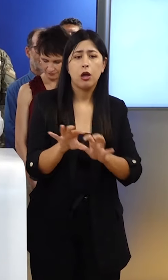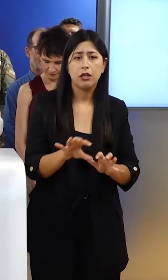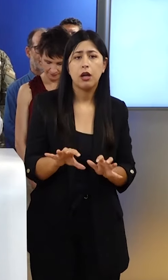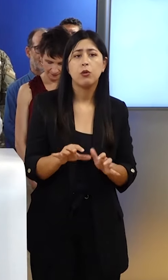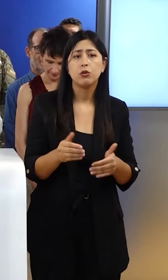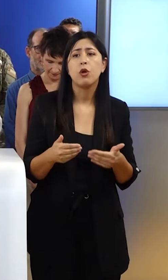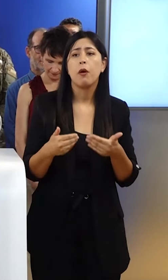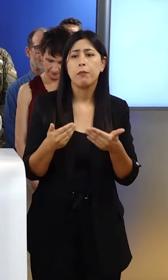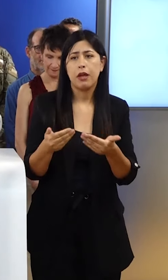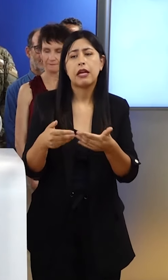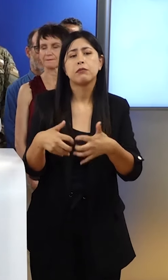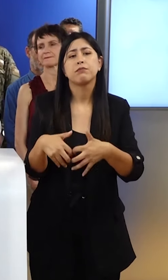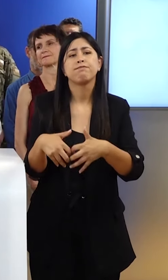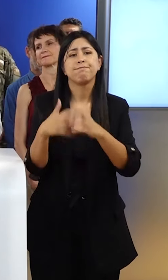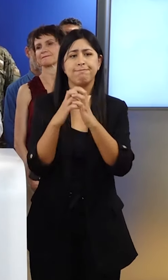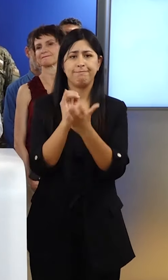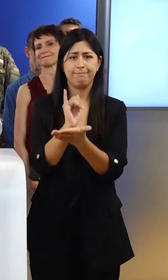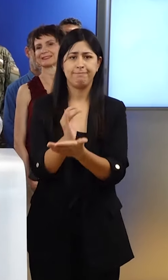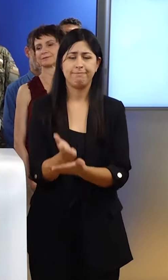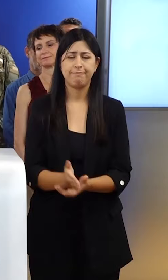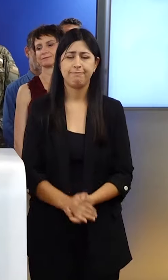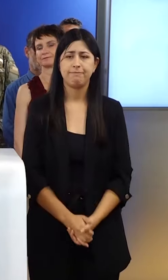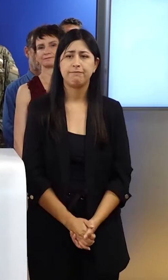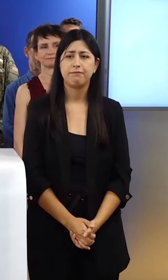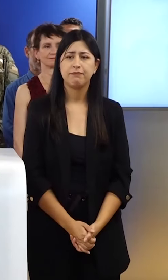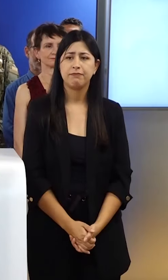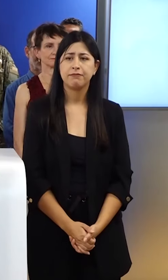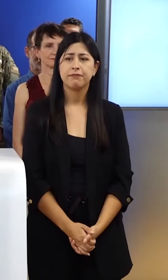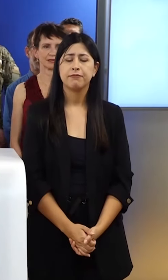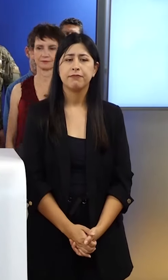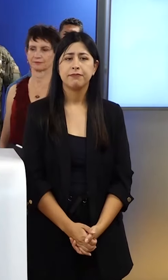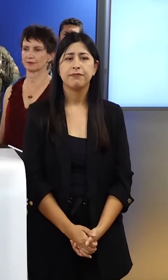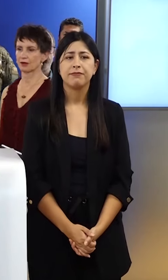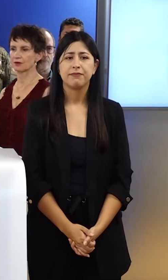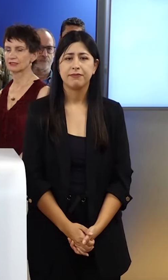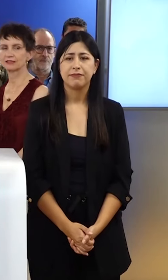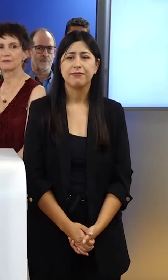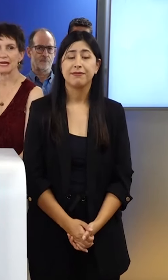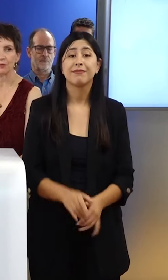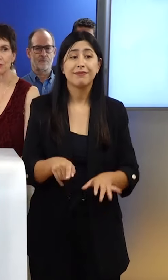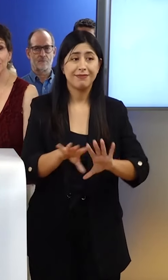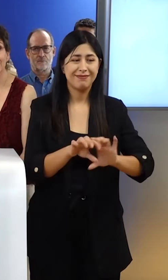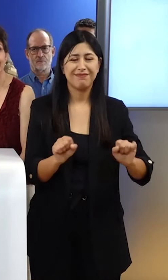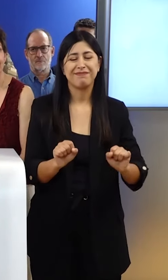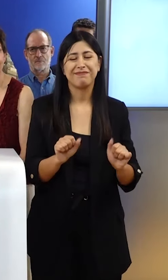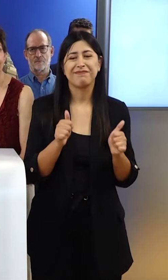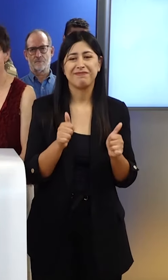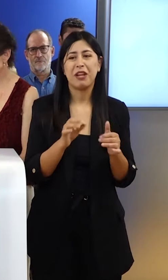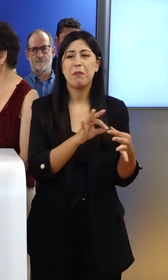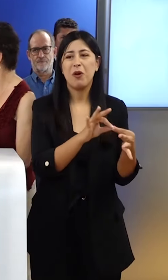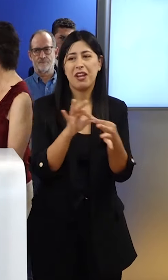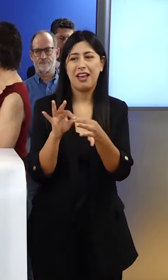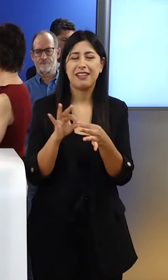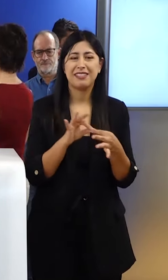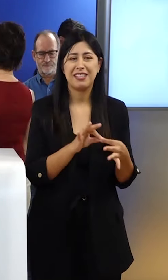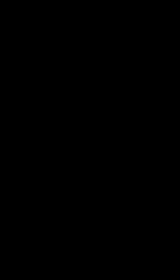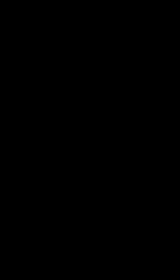fortaleciendo su capacidad como institución Ahora sí terminamos Muchas